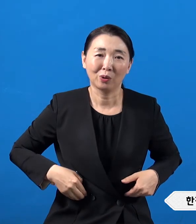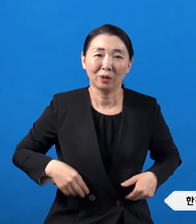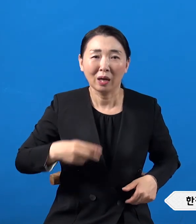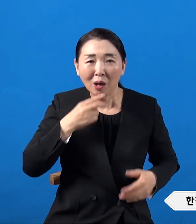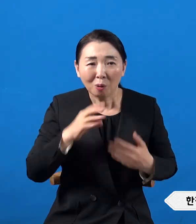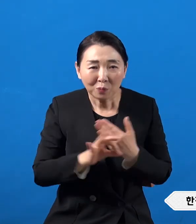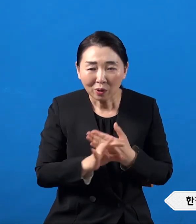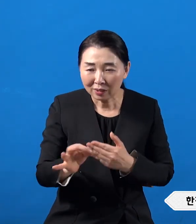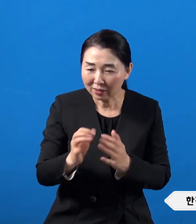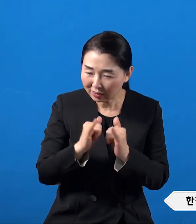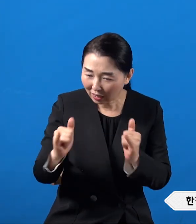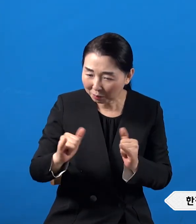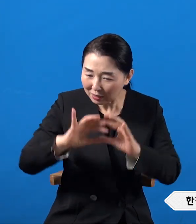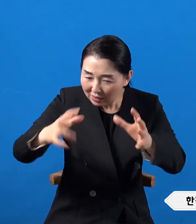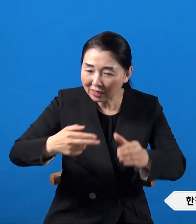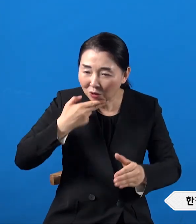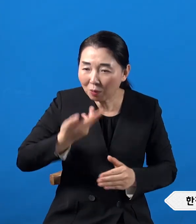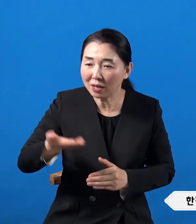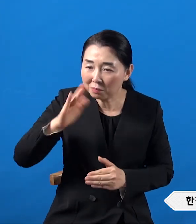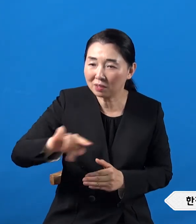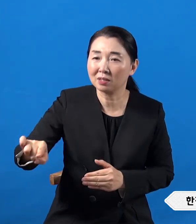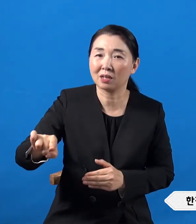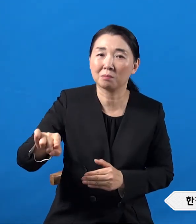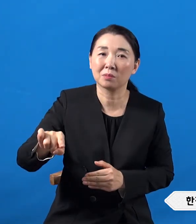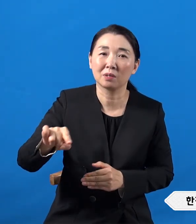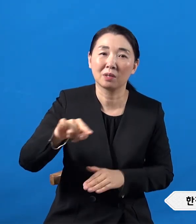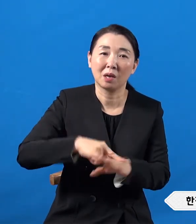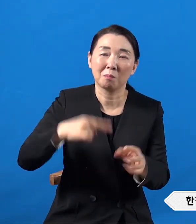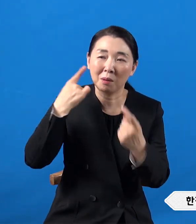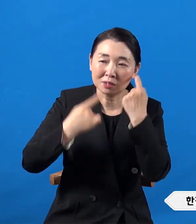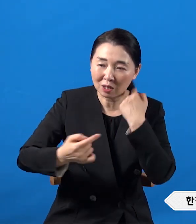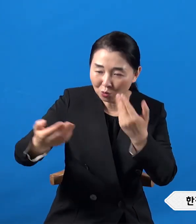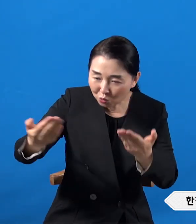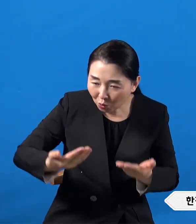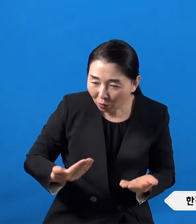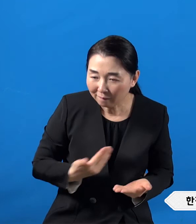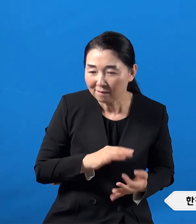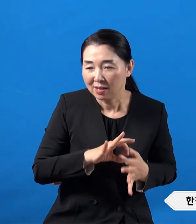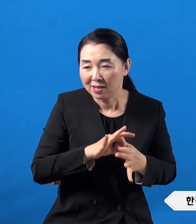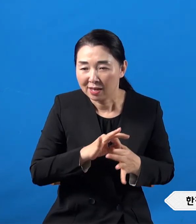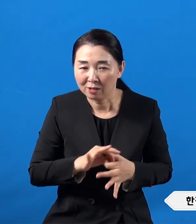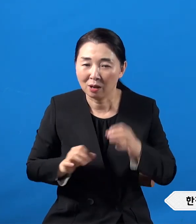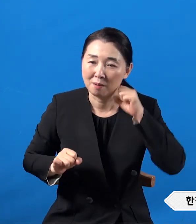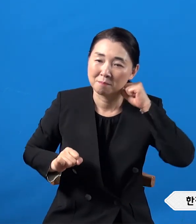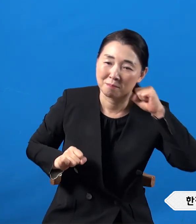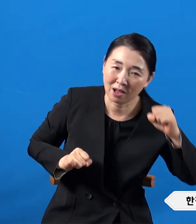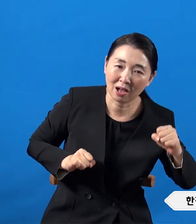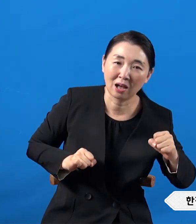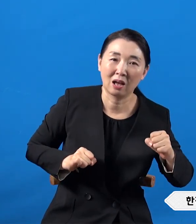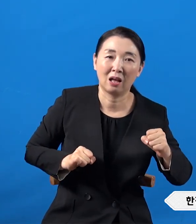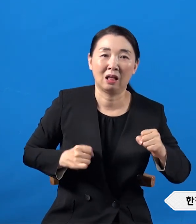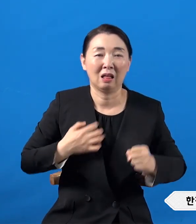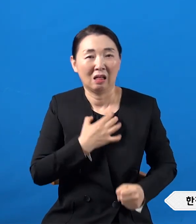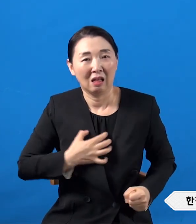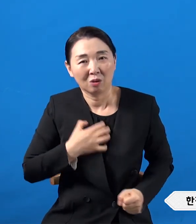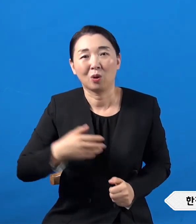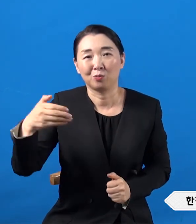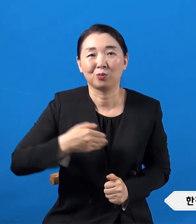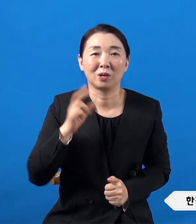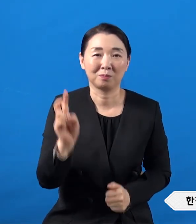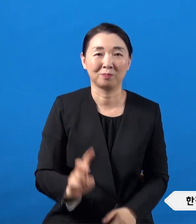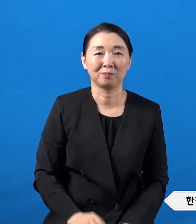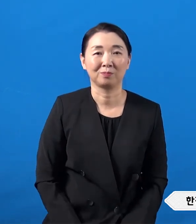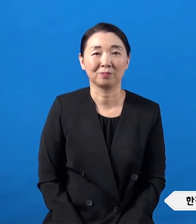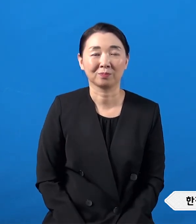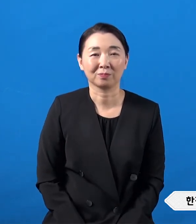사람은 세상에 없지만은 그가 나에게 남긴 상처는 계속 남아서 나를 괴롭고 고통스럽게 만들 것입니다.